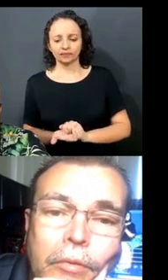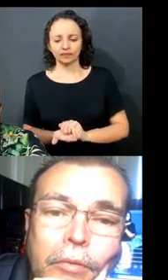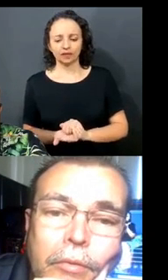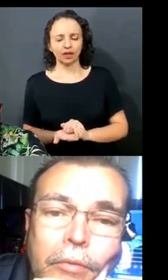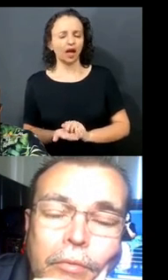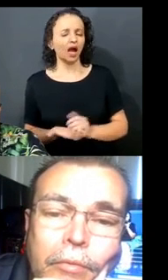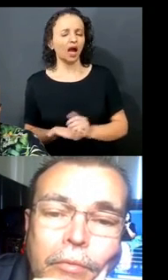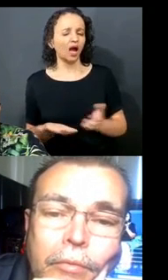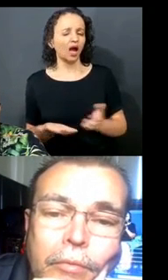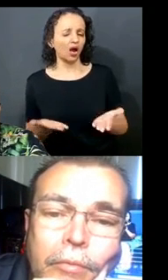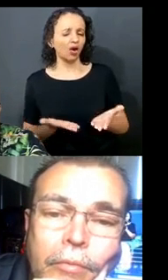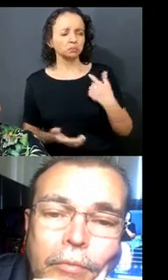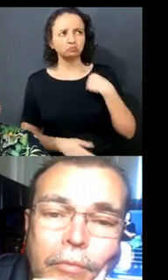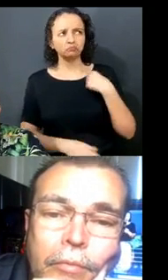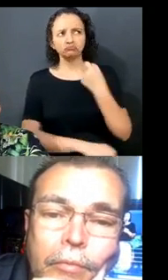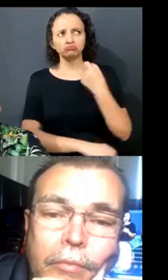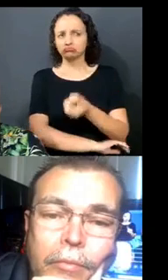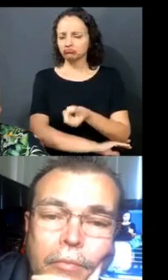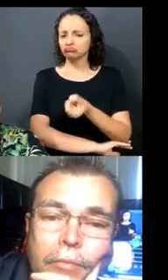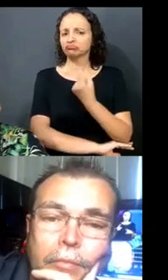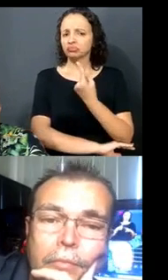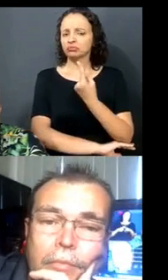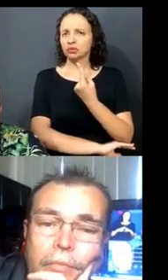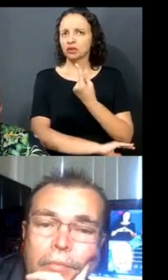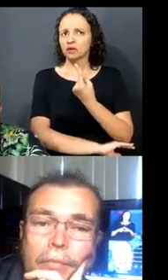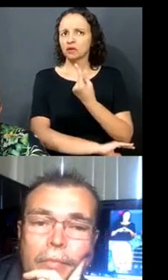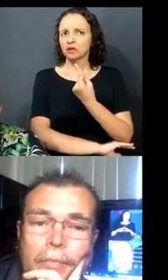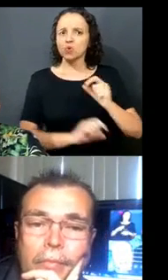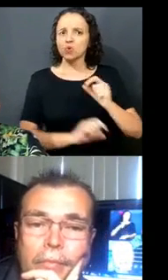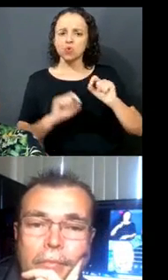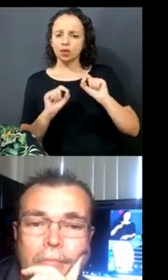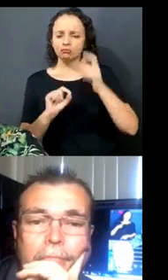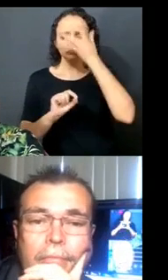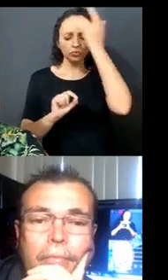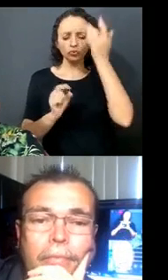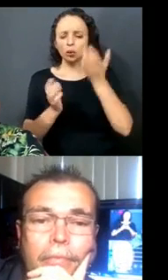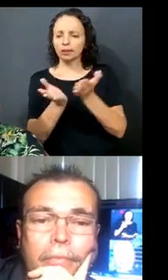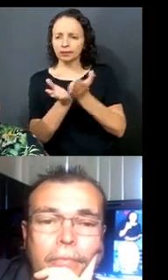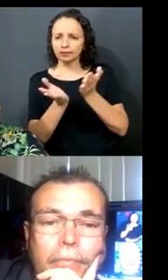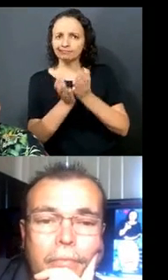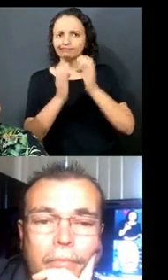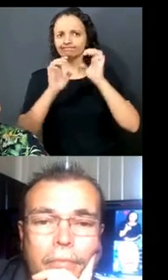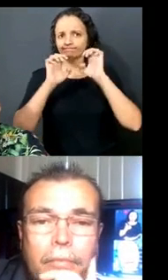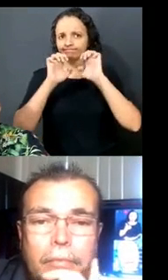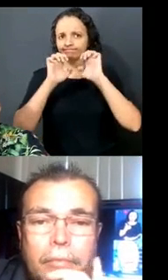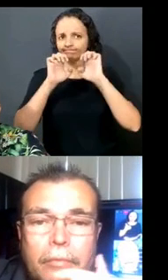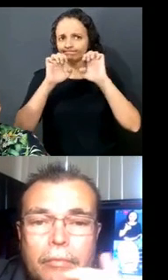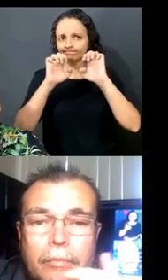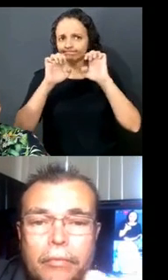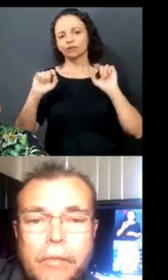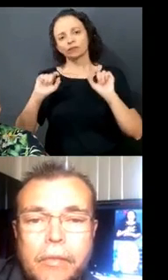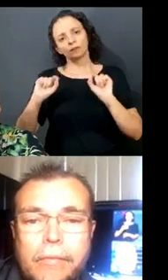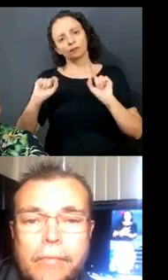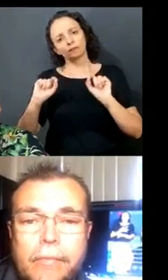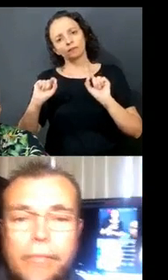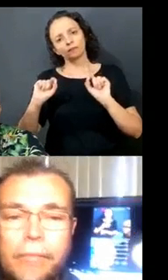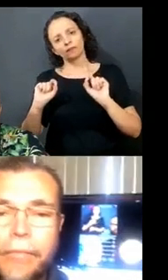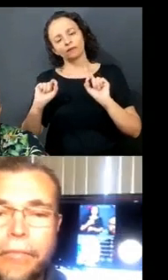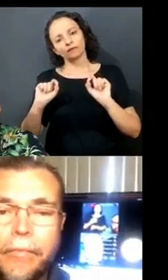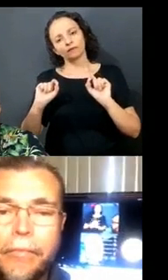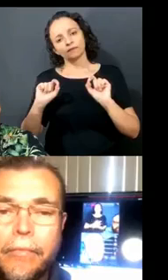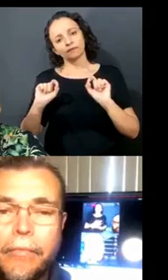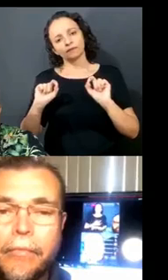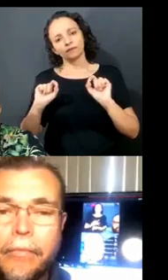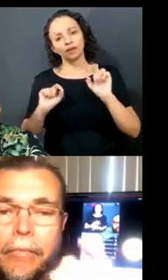uma coisa que eu acho interessante no cristianismo, né? No cristianismo evangélico, vamos pensar assim, que Deus é